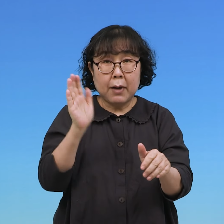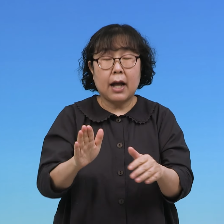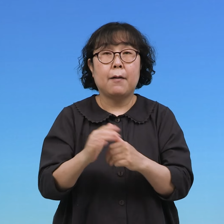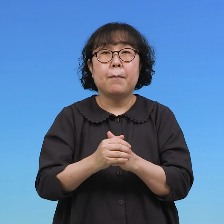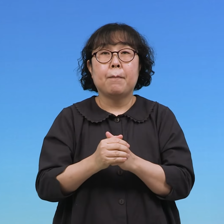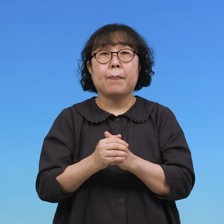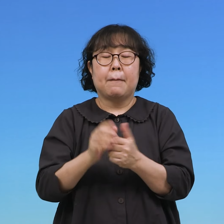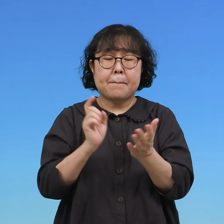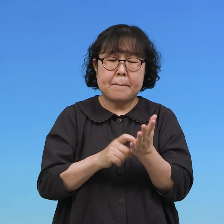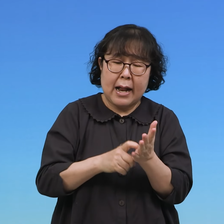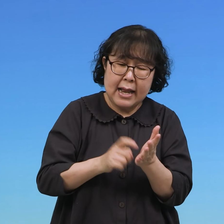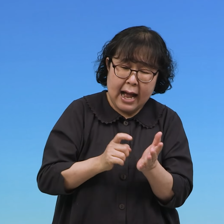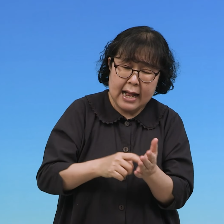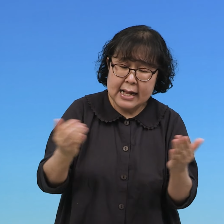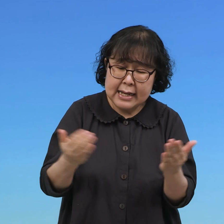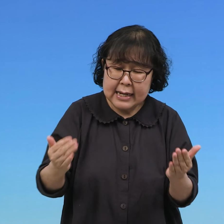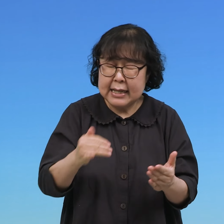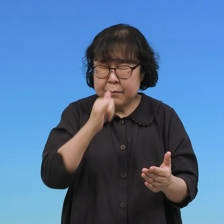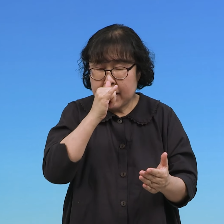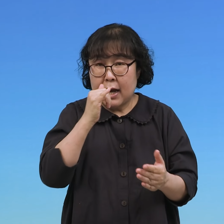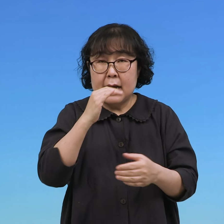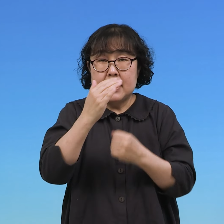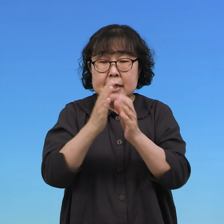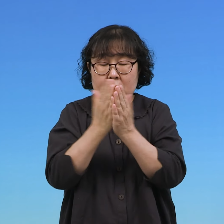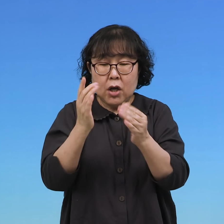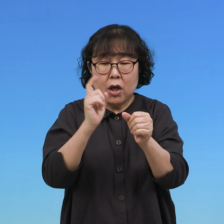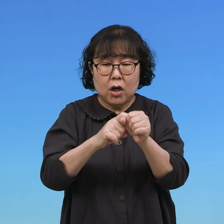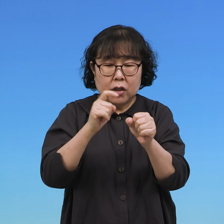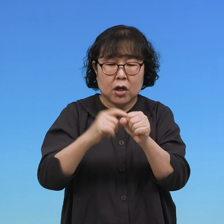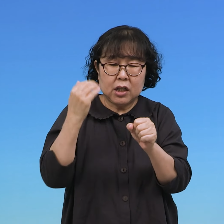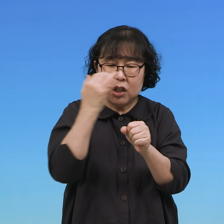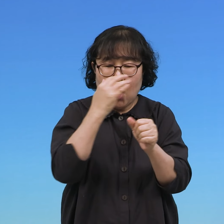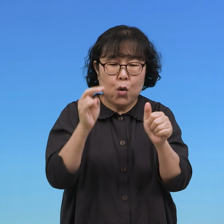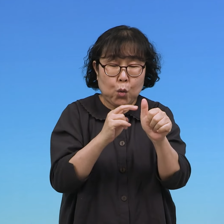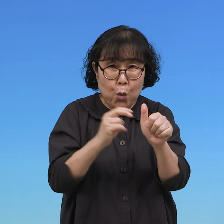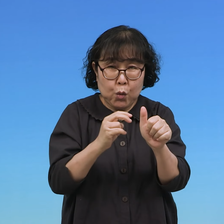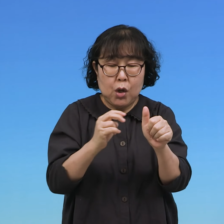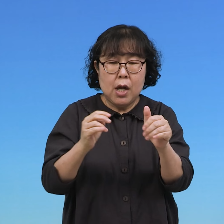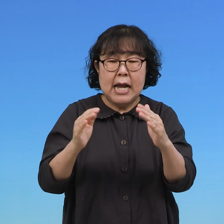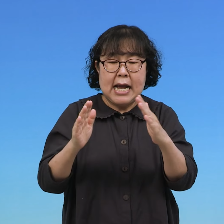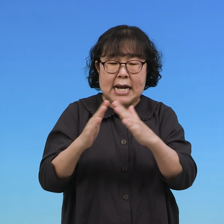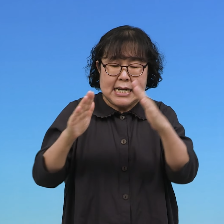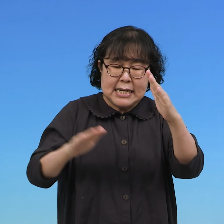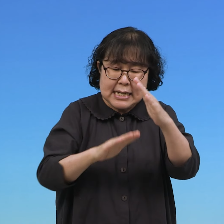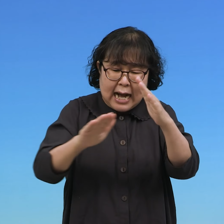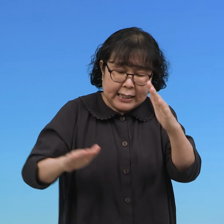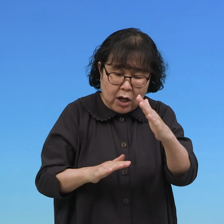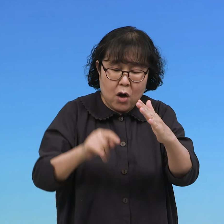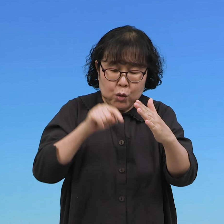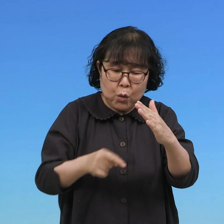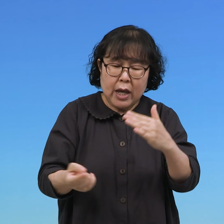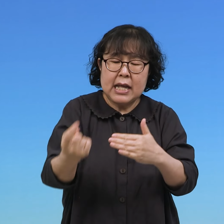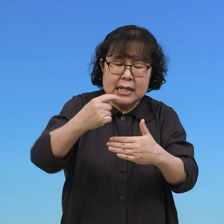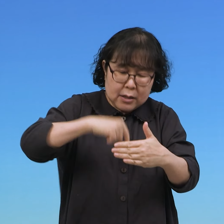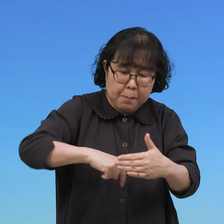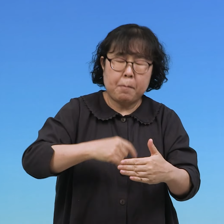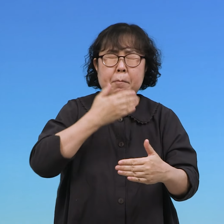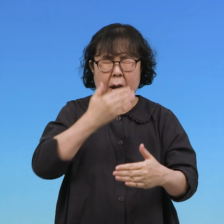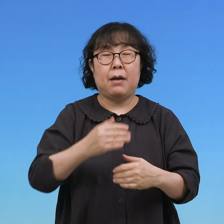뭐냐, 여러분, 성경적인 성교육을 가정으로 끌고 와야 돼요. 가정에서 안 하니까 지금